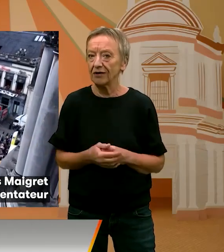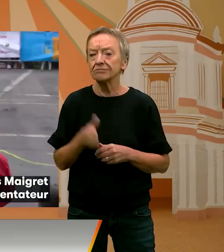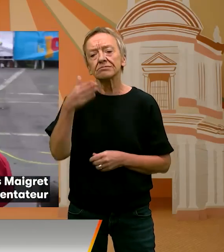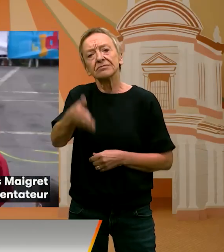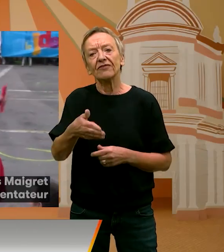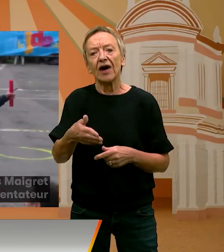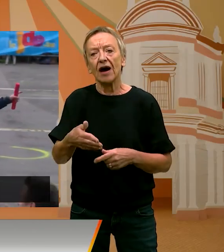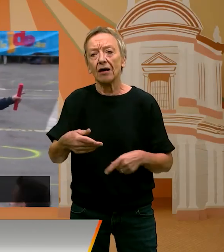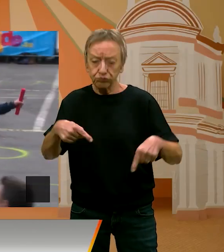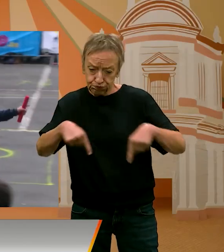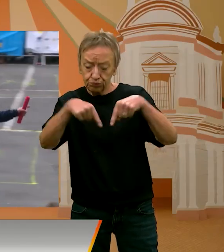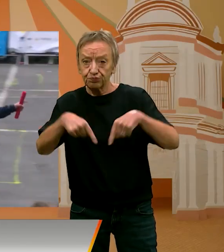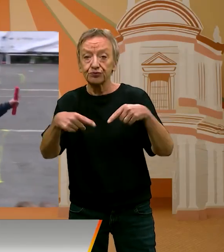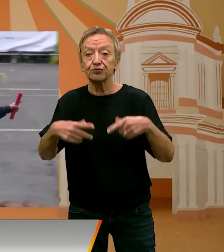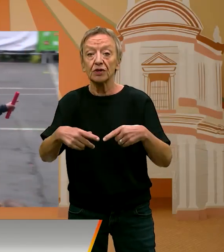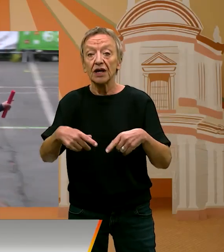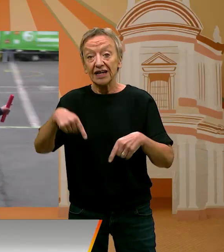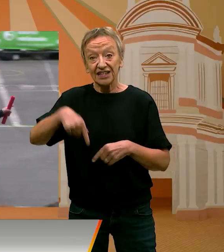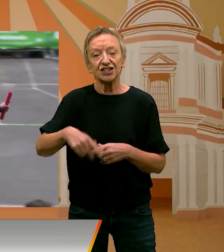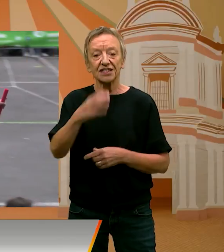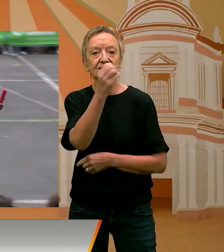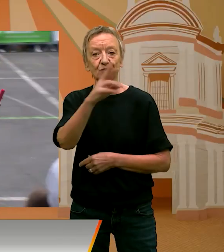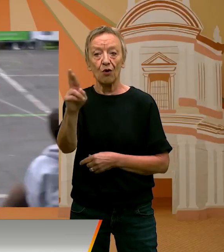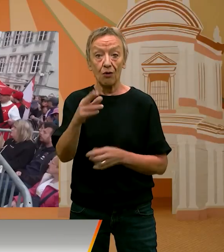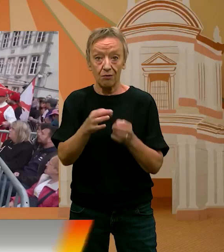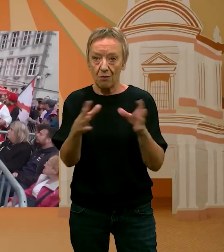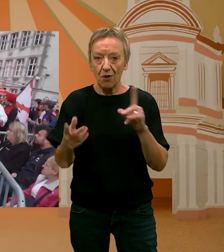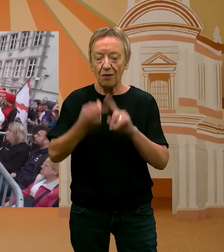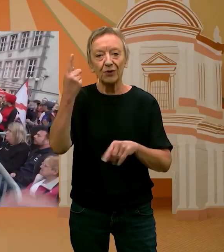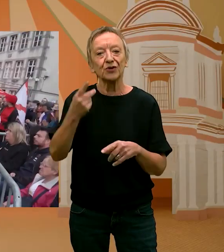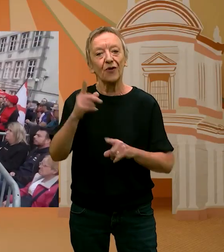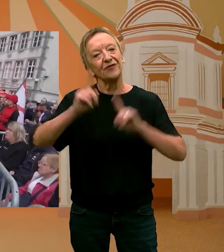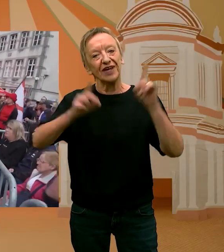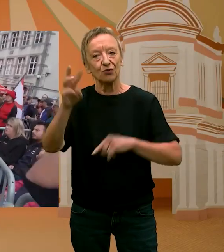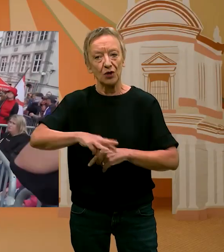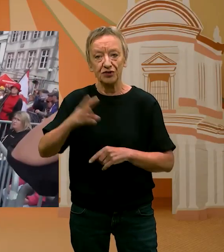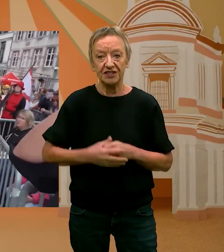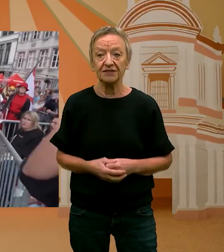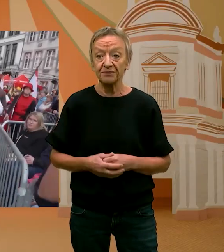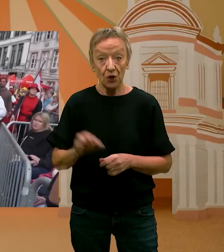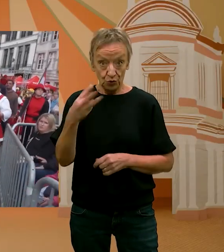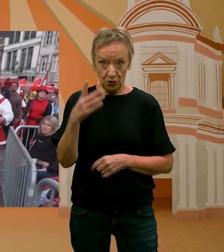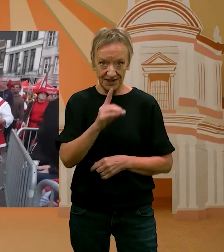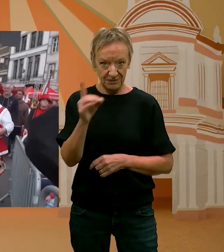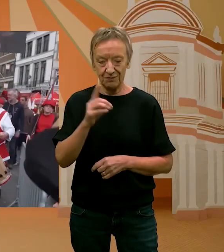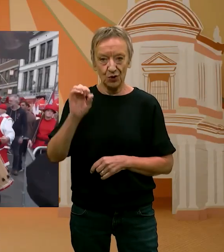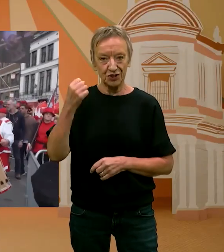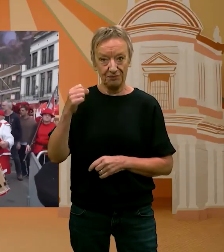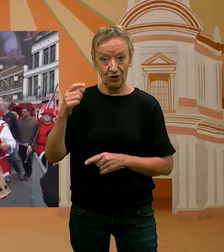moment magique, très attendu pendant ces fêtes de Wallonie. C'est la tradition chaque troisième dimanche de septembre depuis 1967.